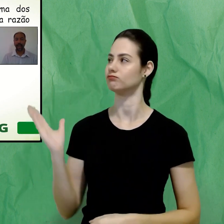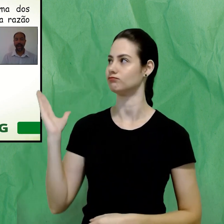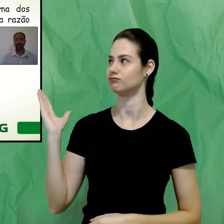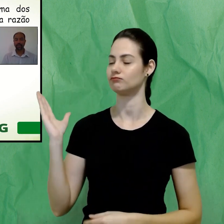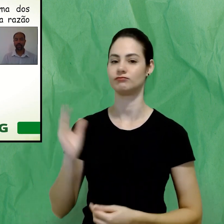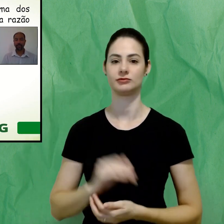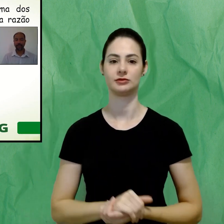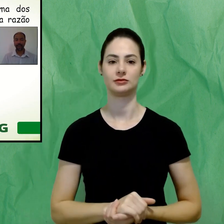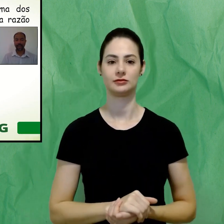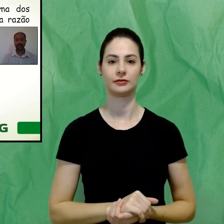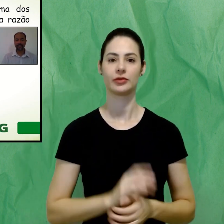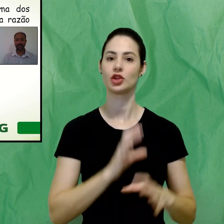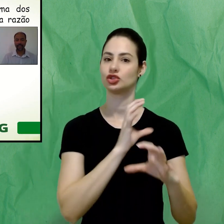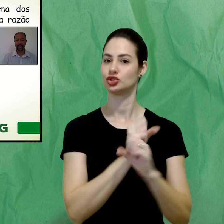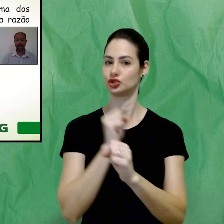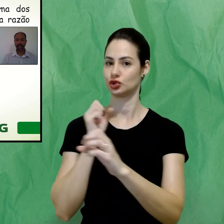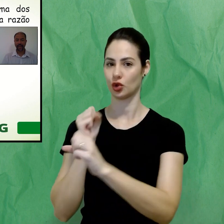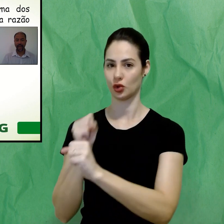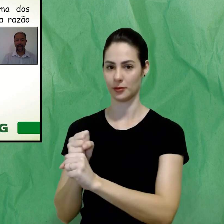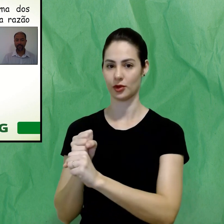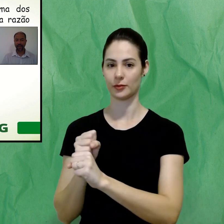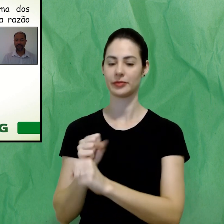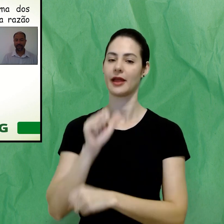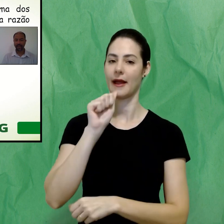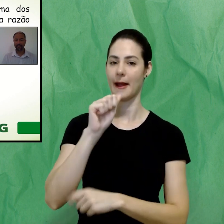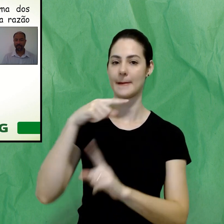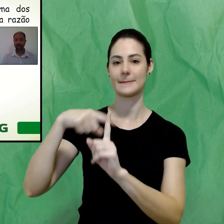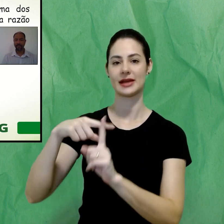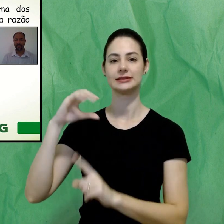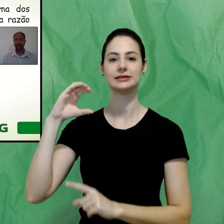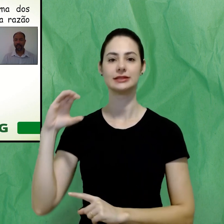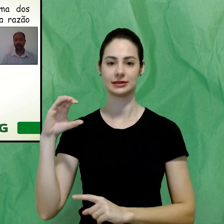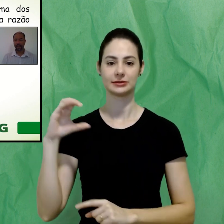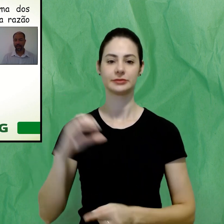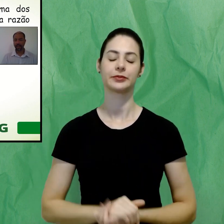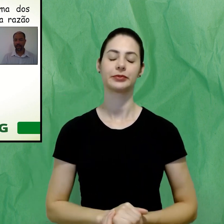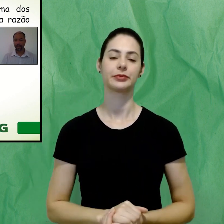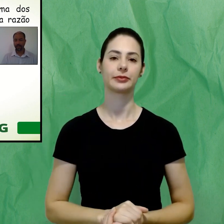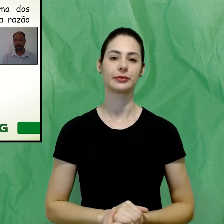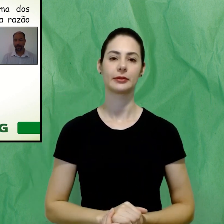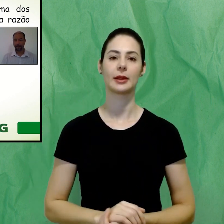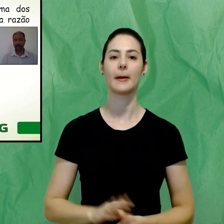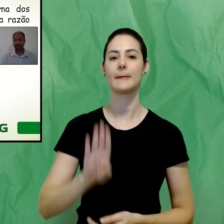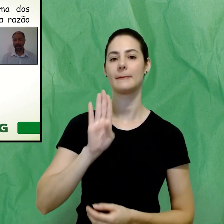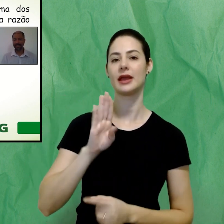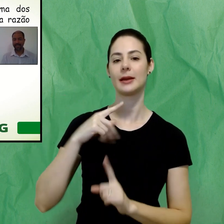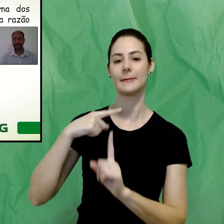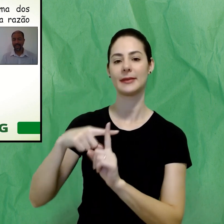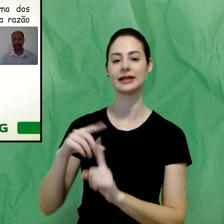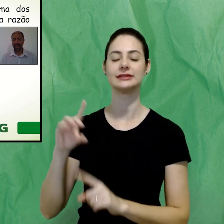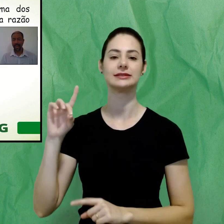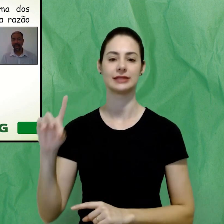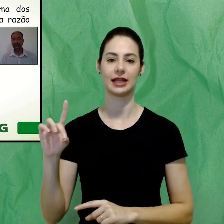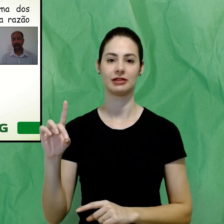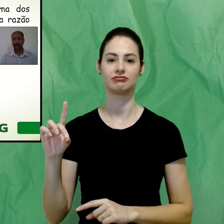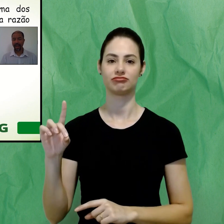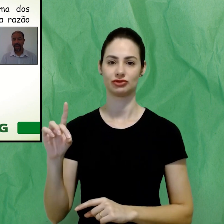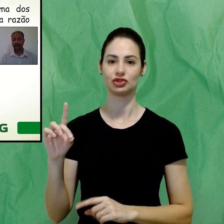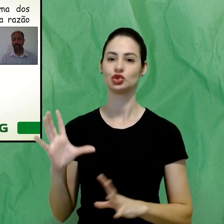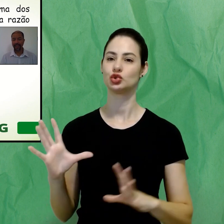e D. A soma deles, A mais C e B mais